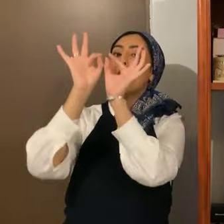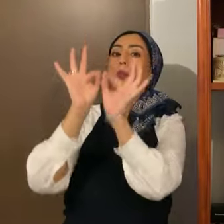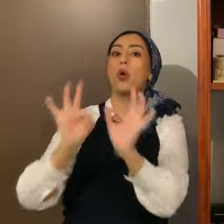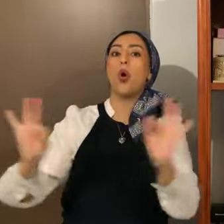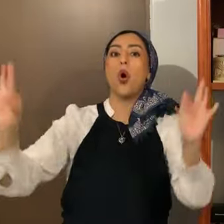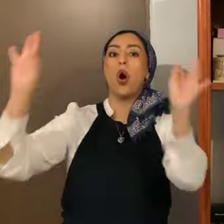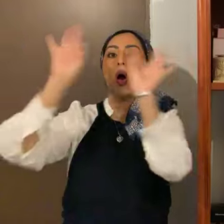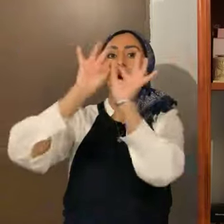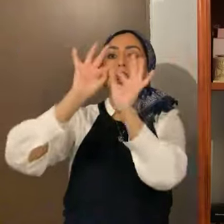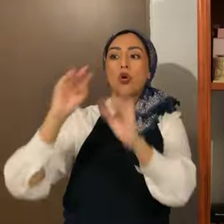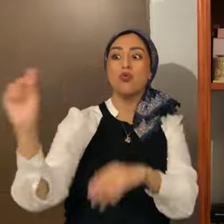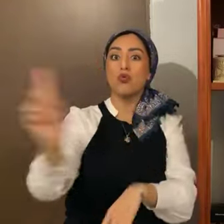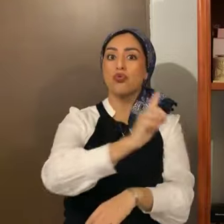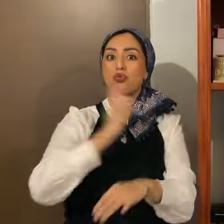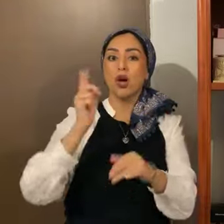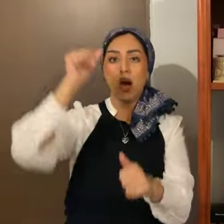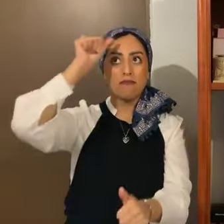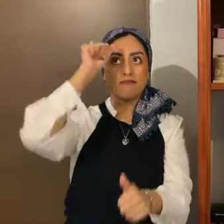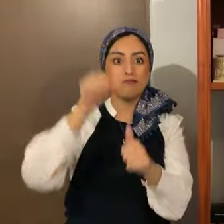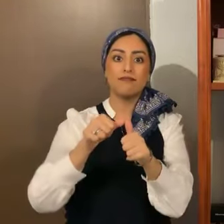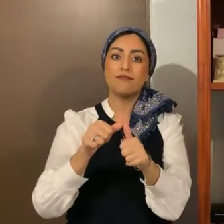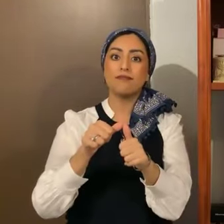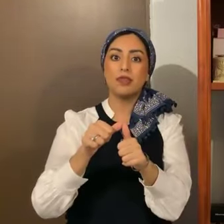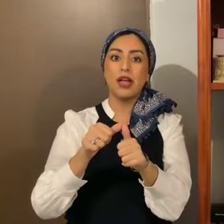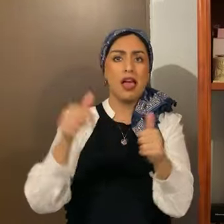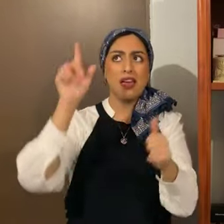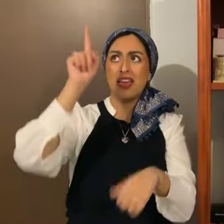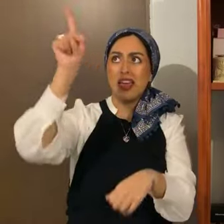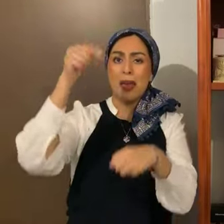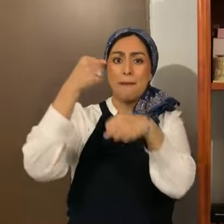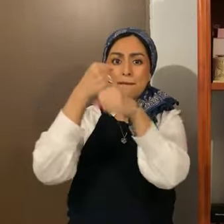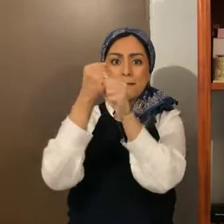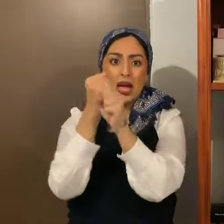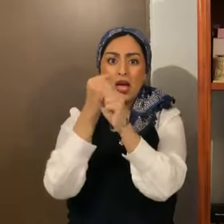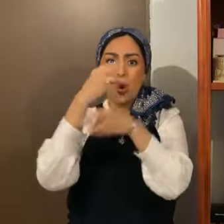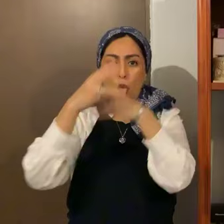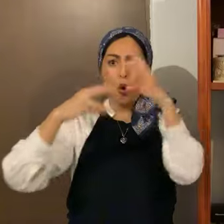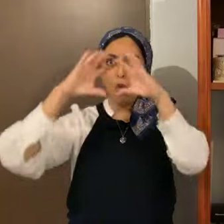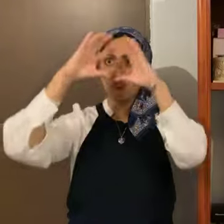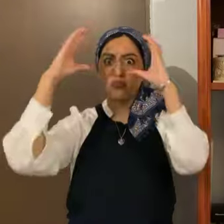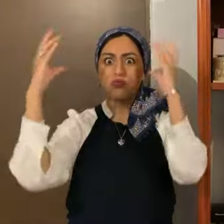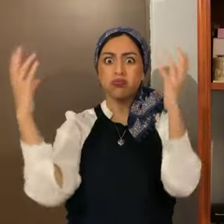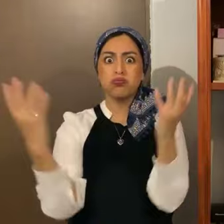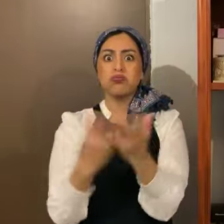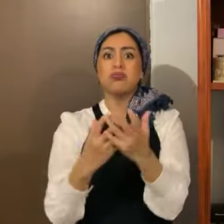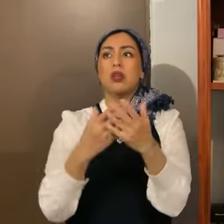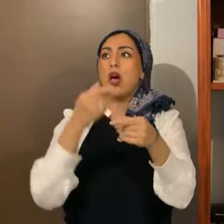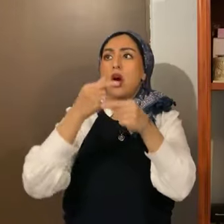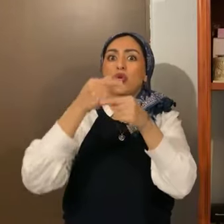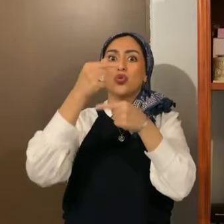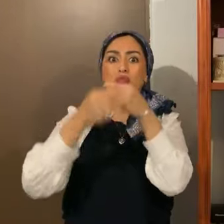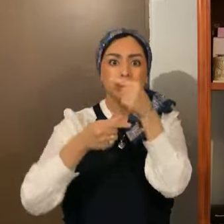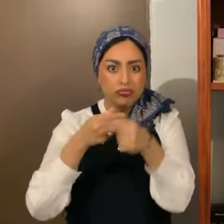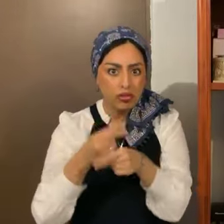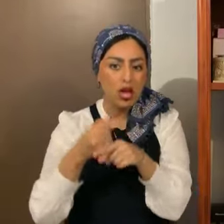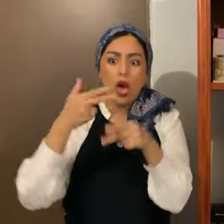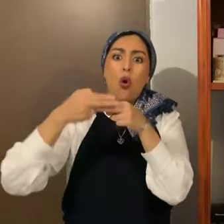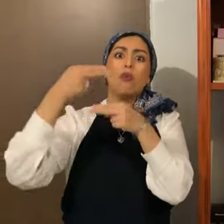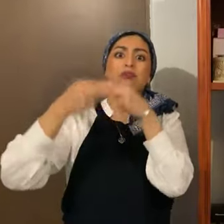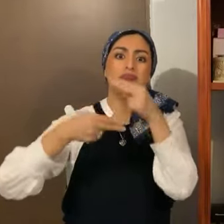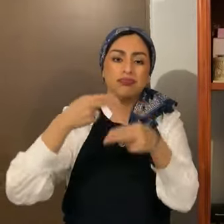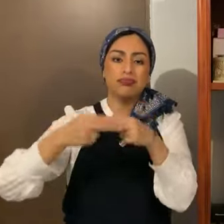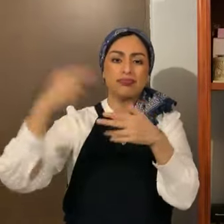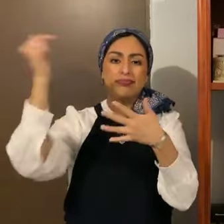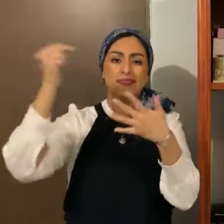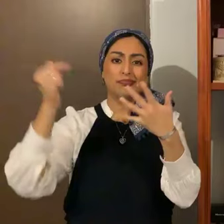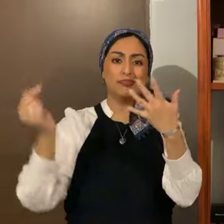ha hecho. Todo lo ha hecho él, todo lo que ha creado, nos ha salvado de multitud de peligros y